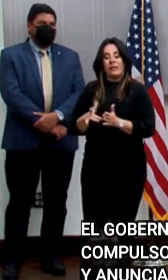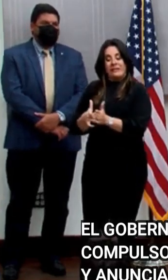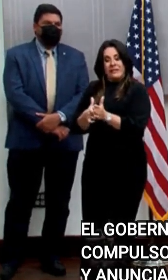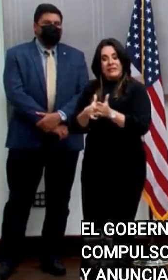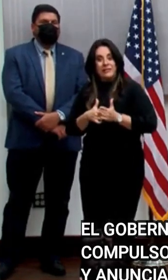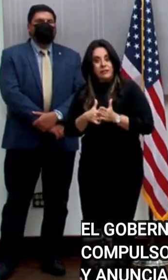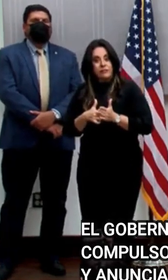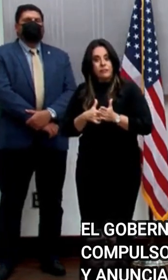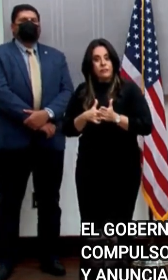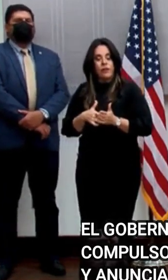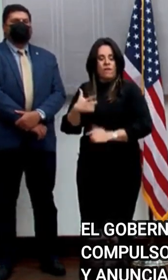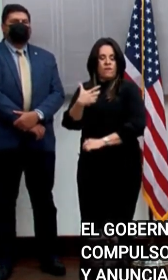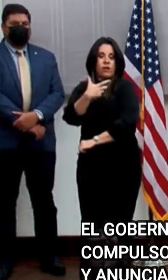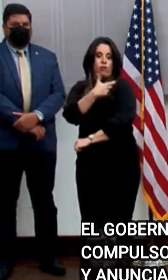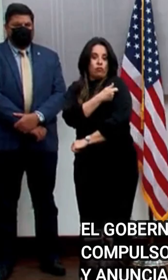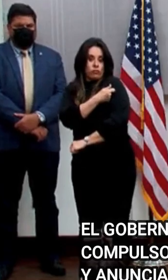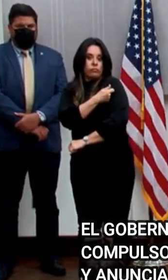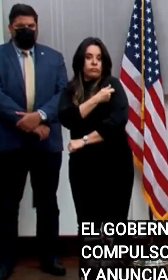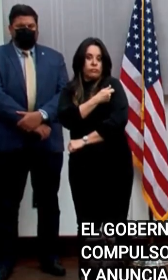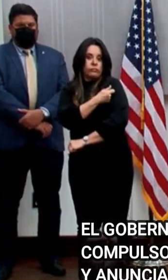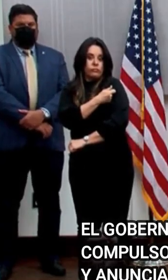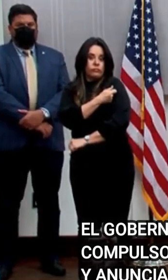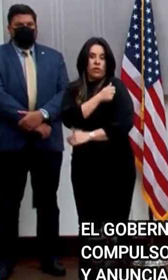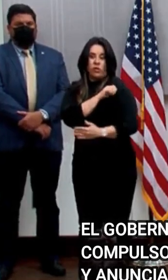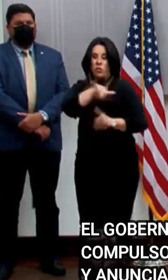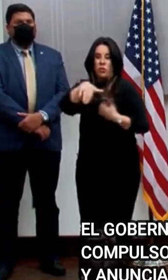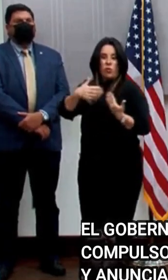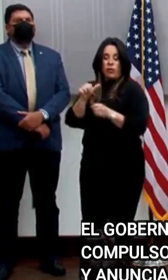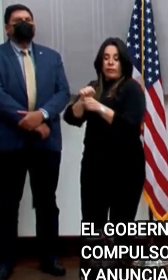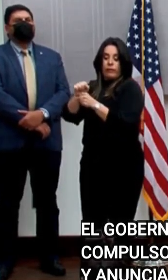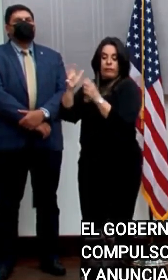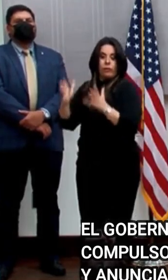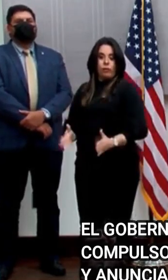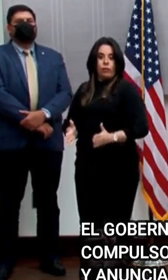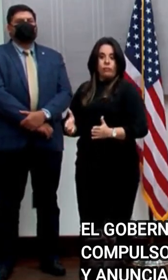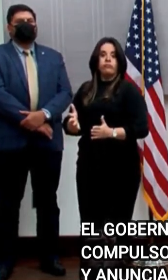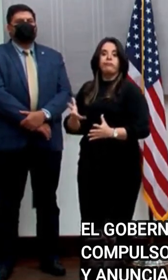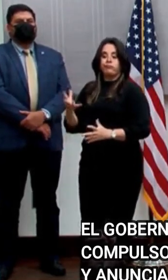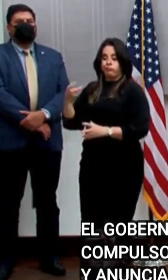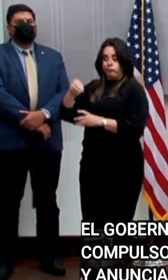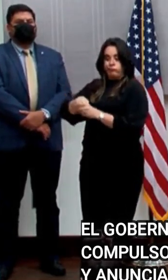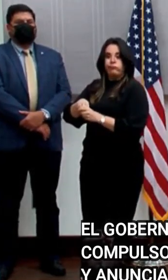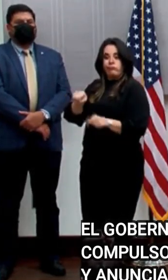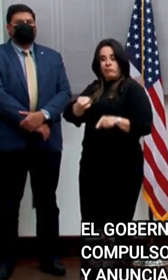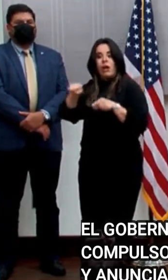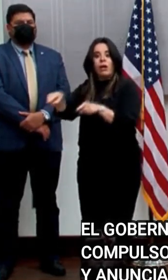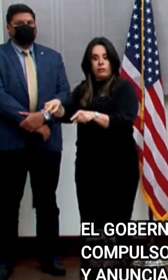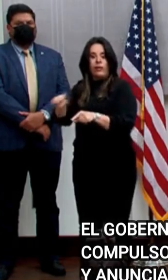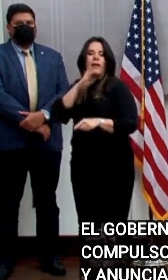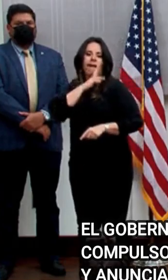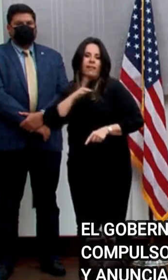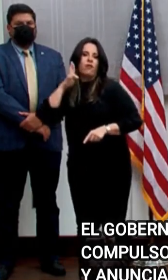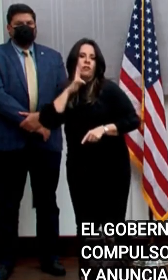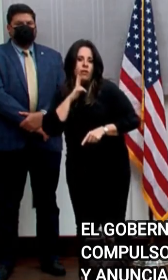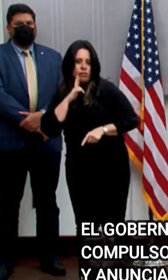la orden además no aplicará a establecimientos abiertos la operación de servi carros en restaurantes de comida rápida o